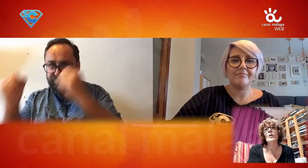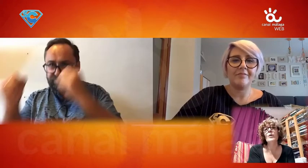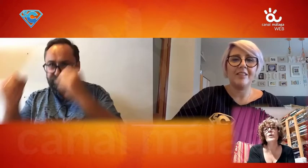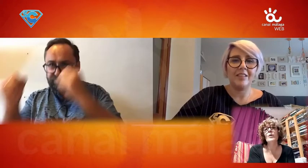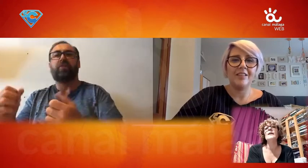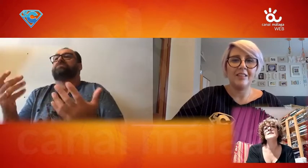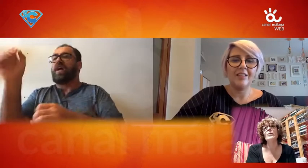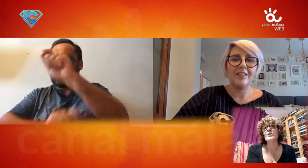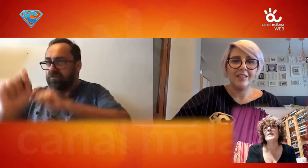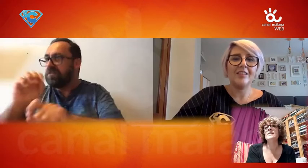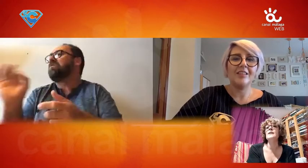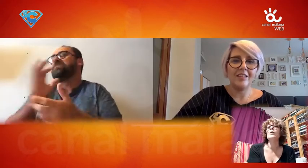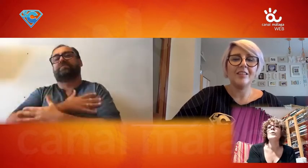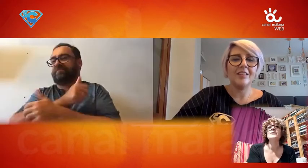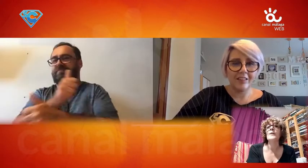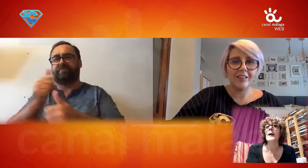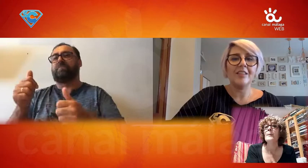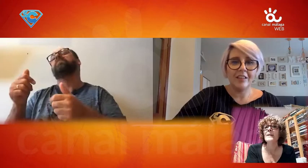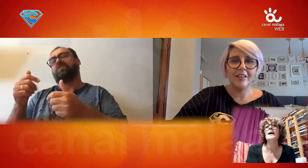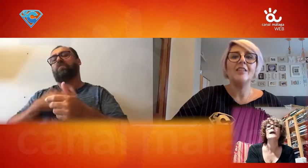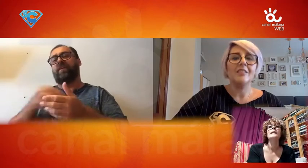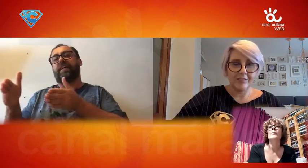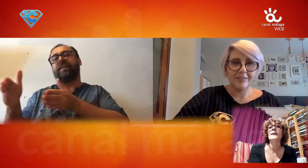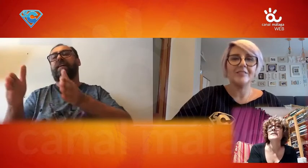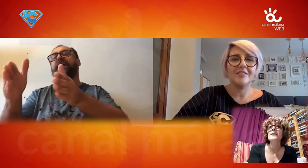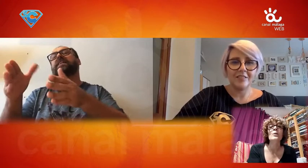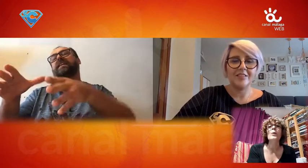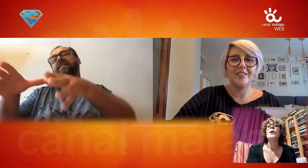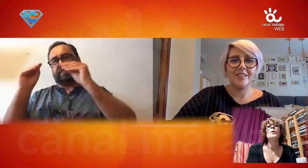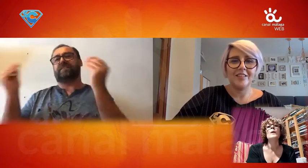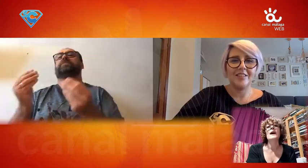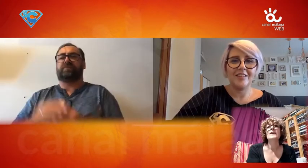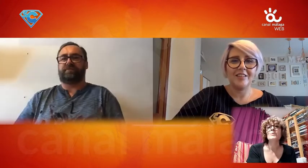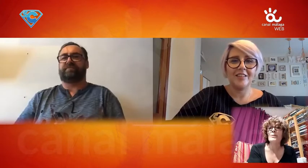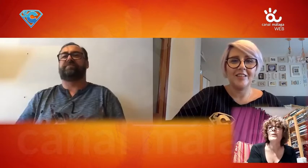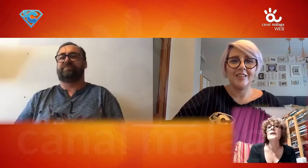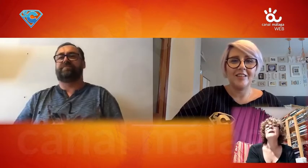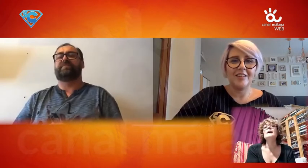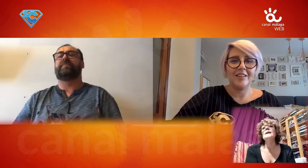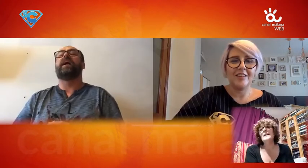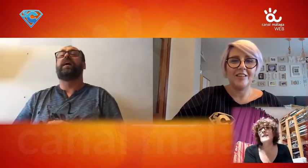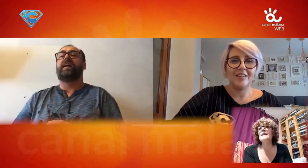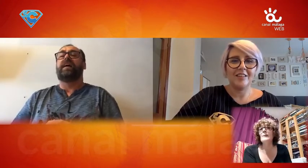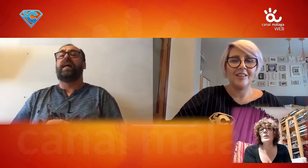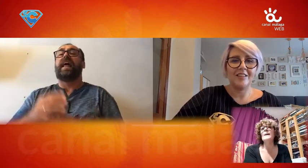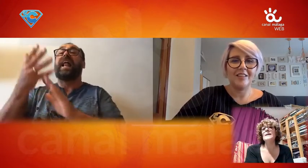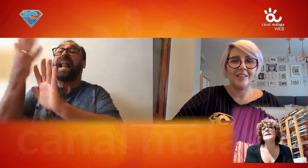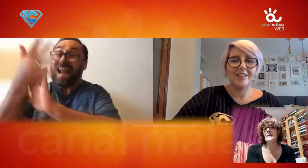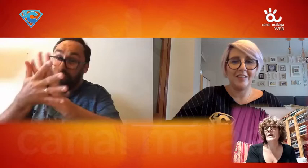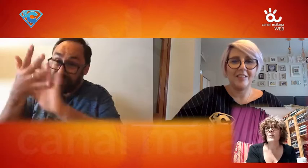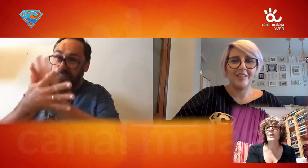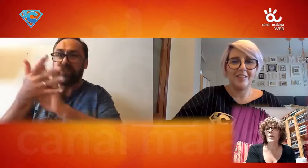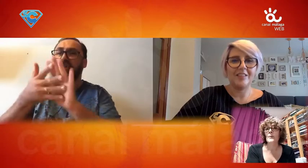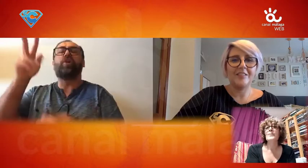mejor que se contacte con personas expertas en lengua de signos o las asociaciones, que es el camino para